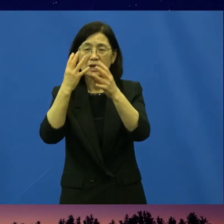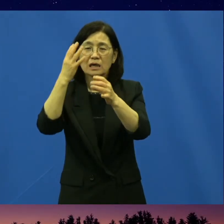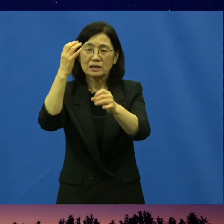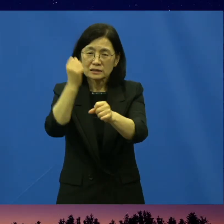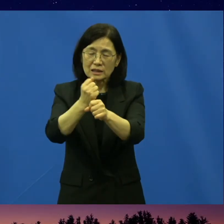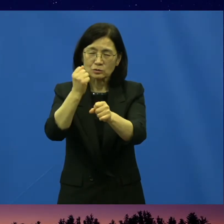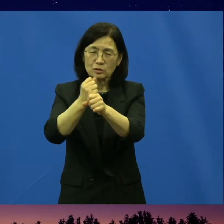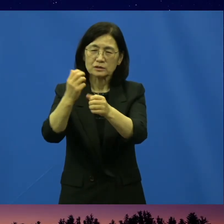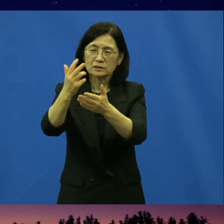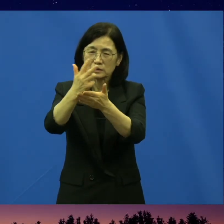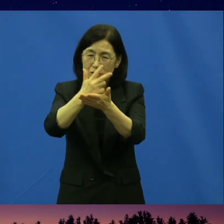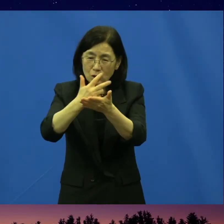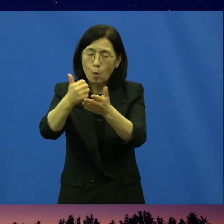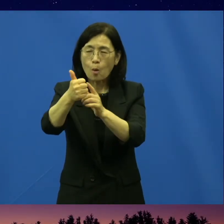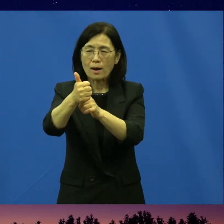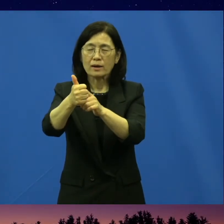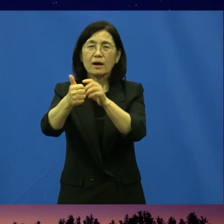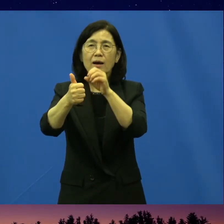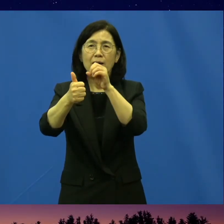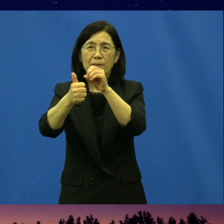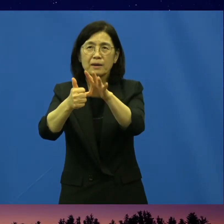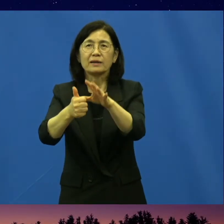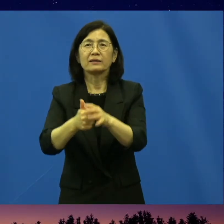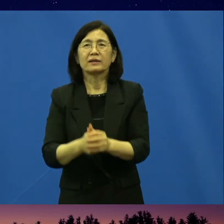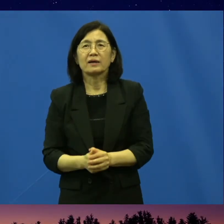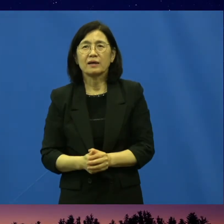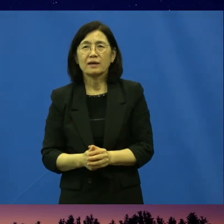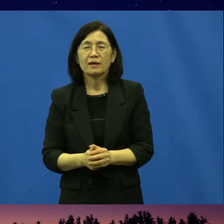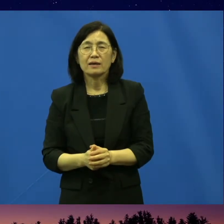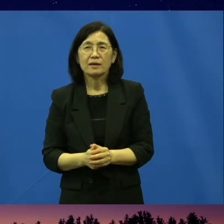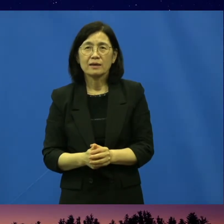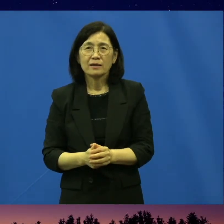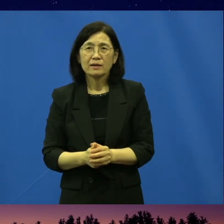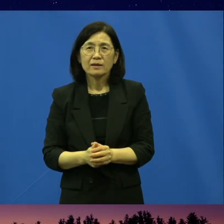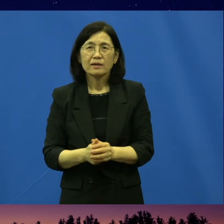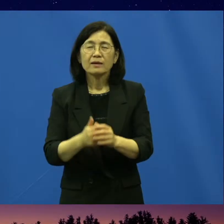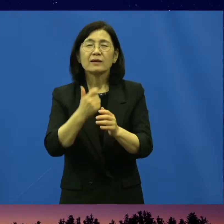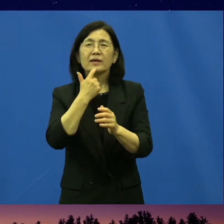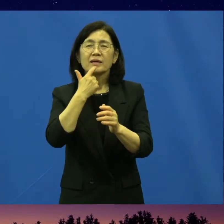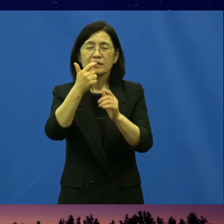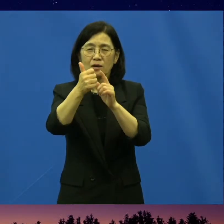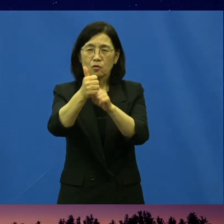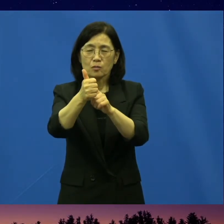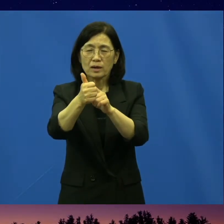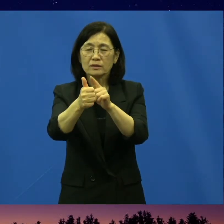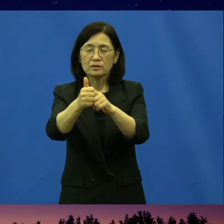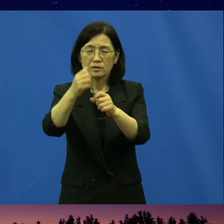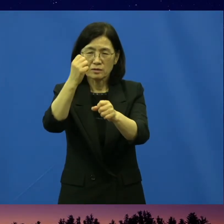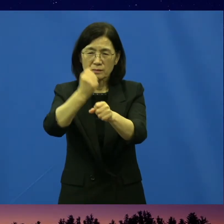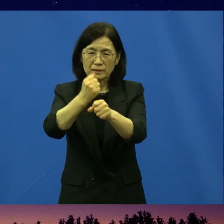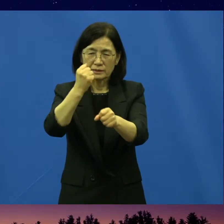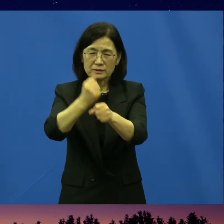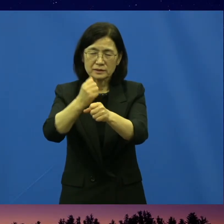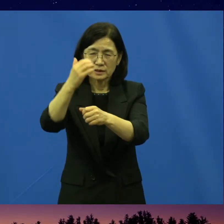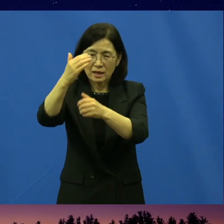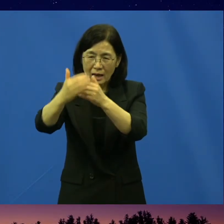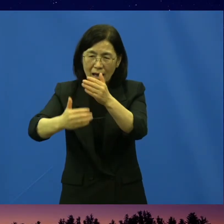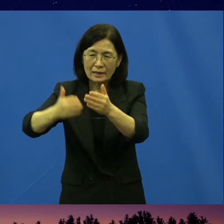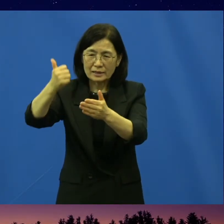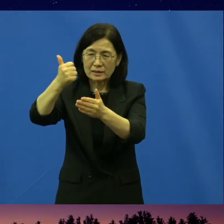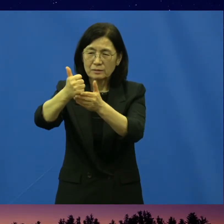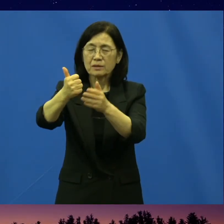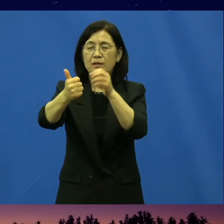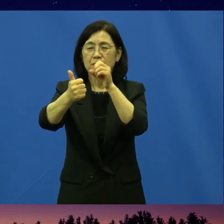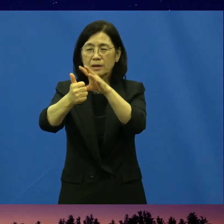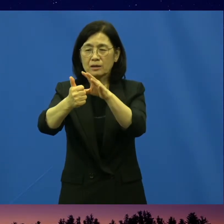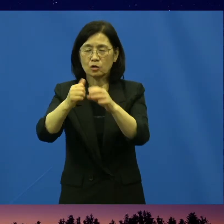지금 말씀한다. 이스라엘아, 너를 지으신 이가 말씀하신다. 너는 두려워하지 마라.